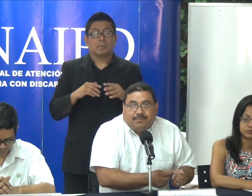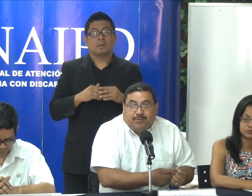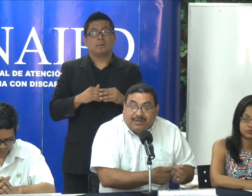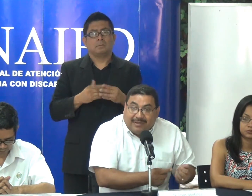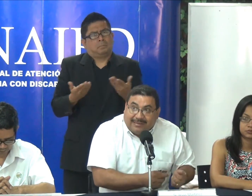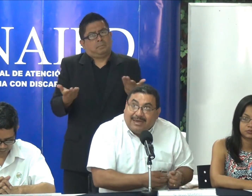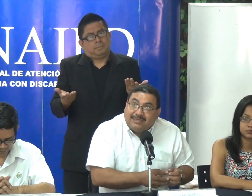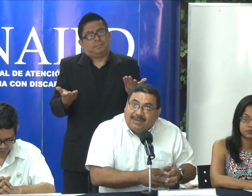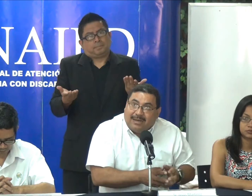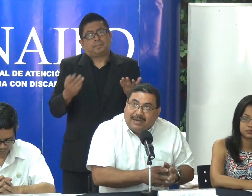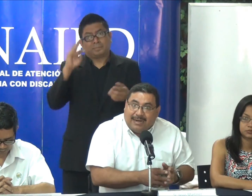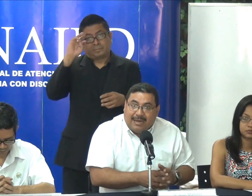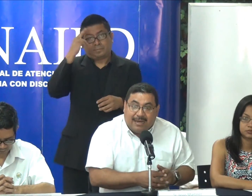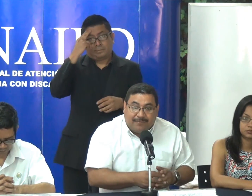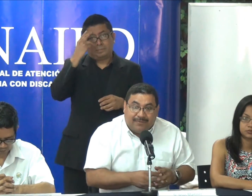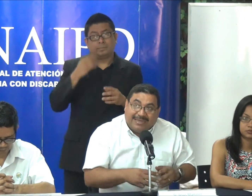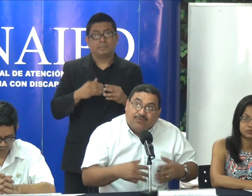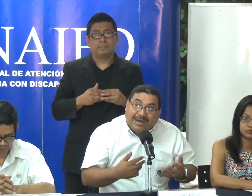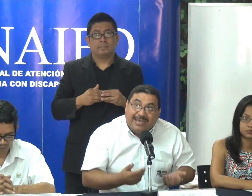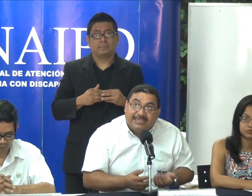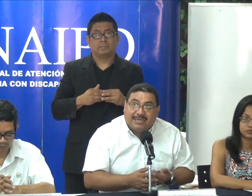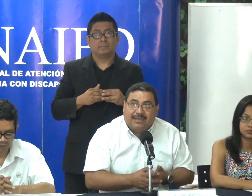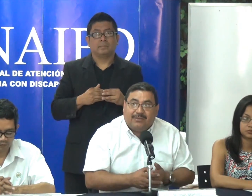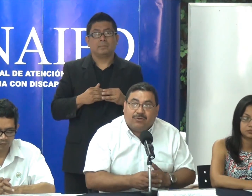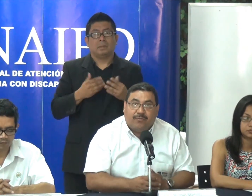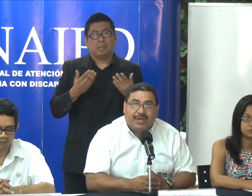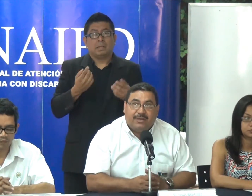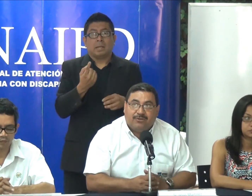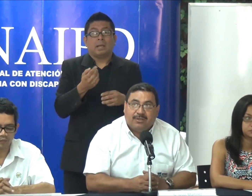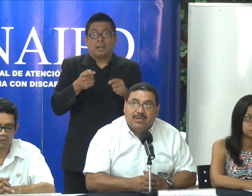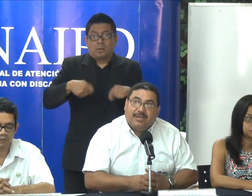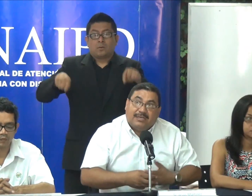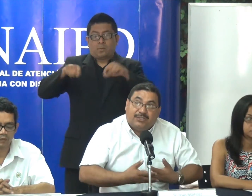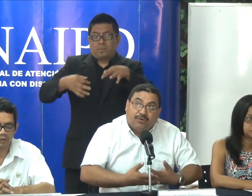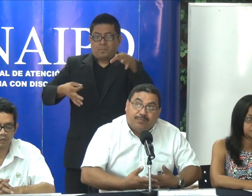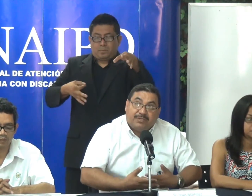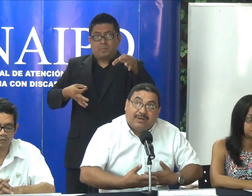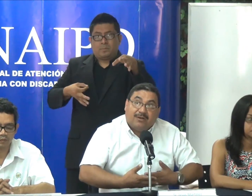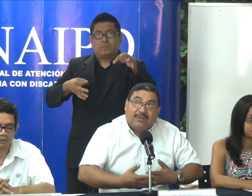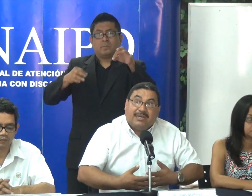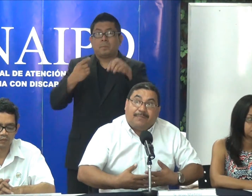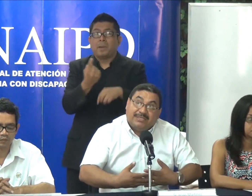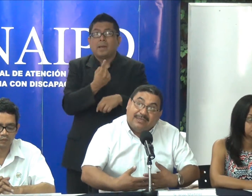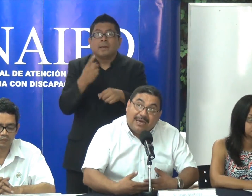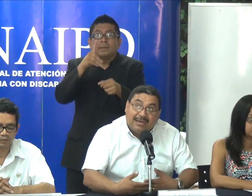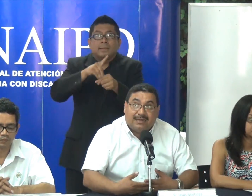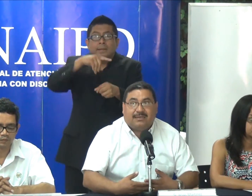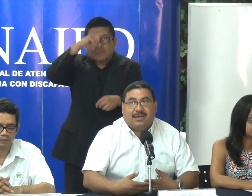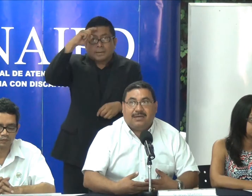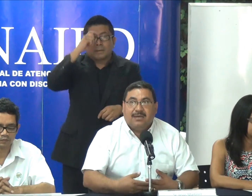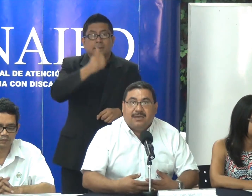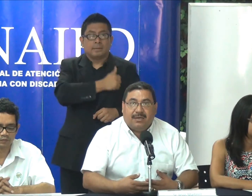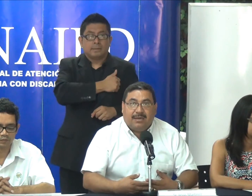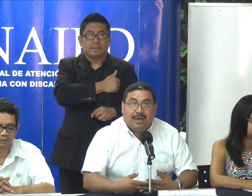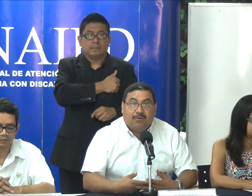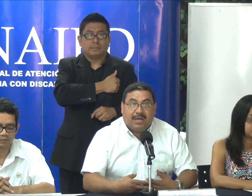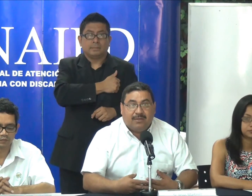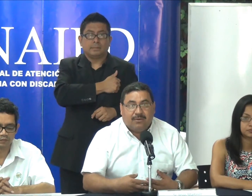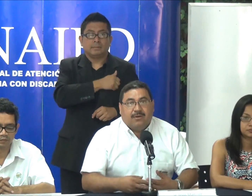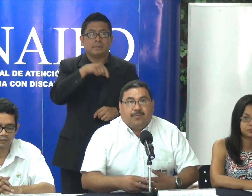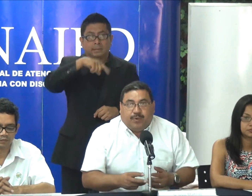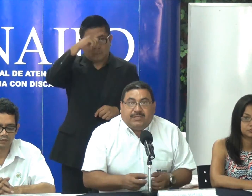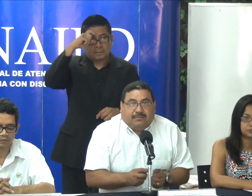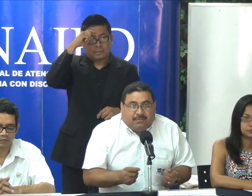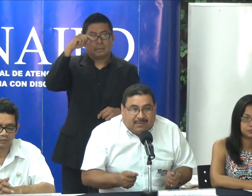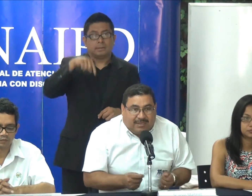pero por tratarse la naturaleza de estos convenios y que son personas con discapacidad las que están